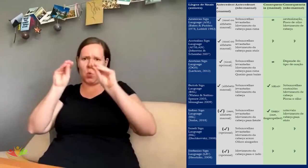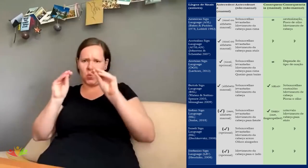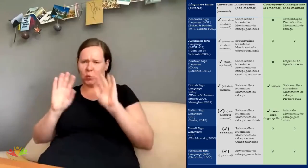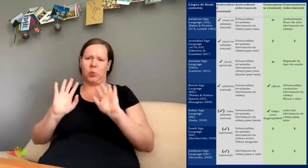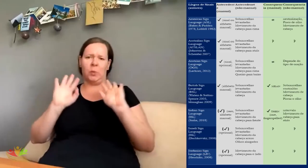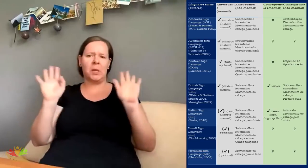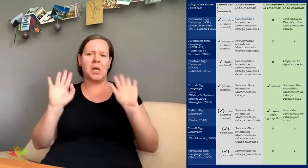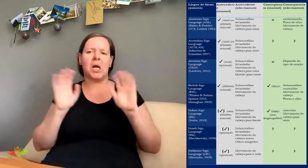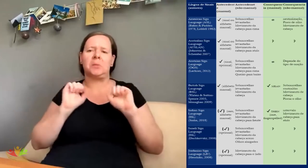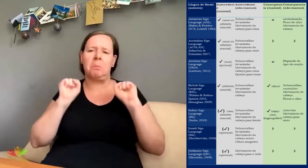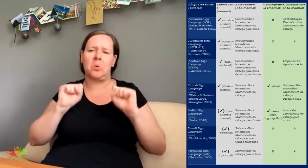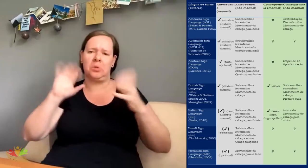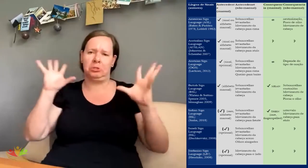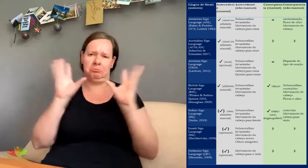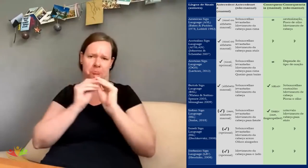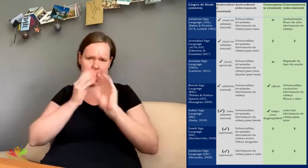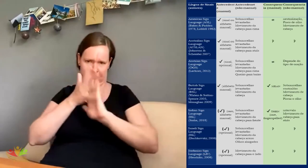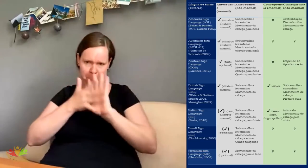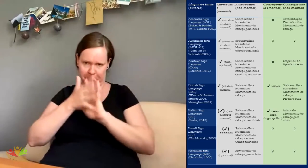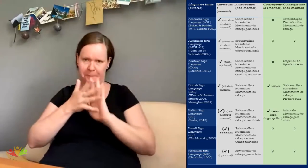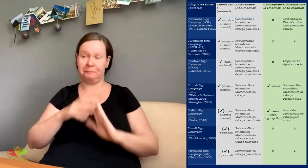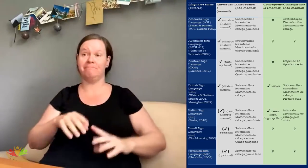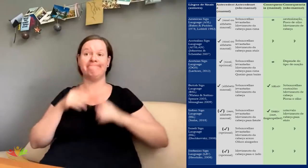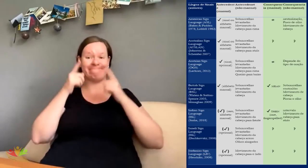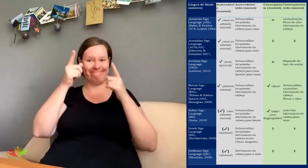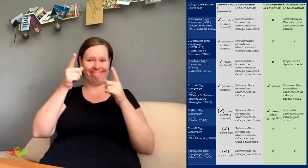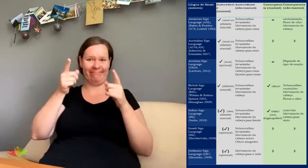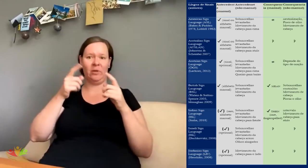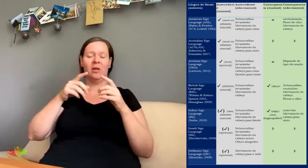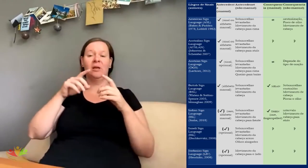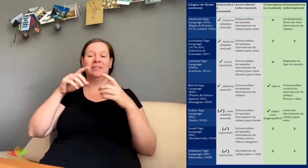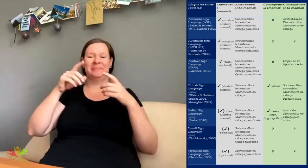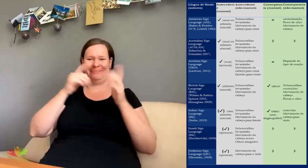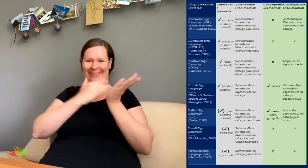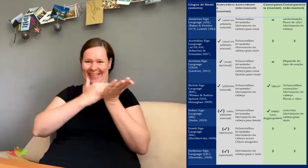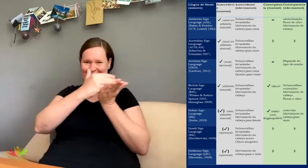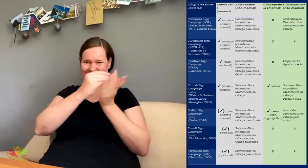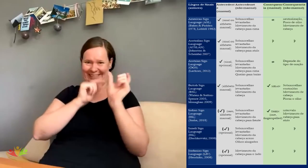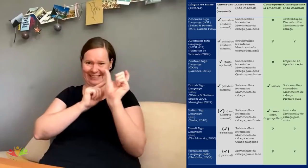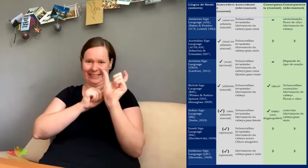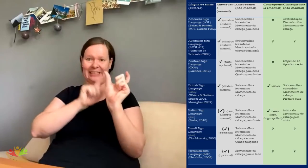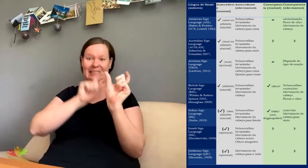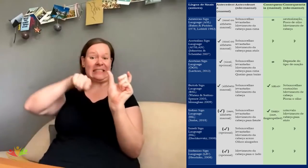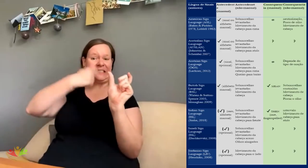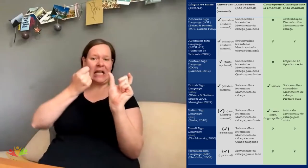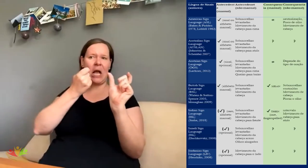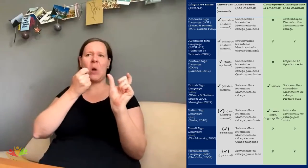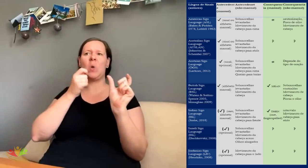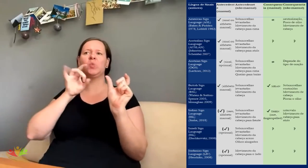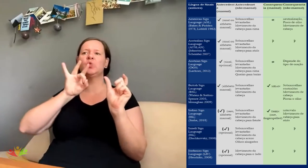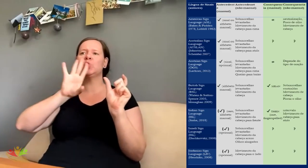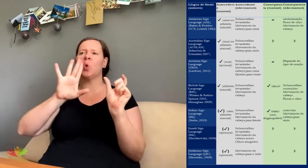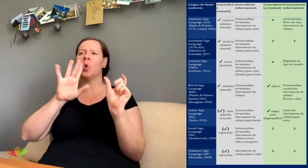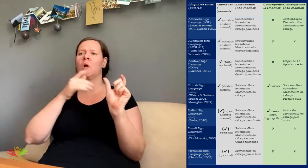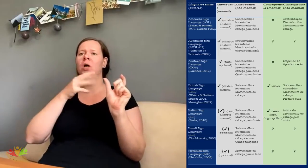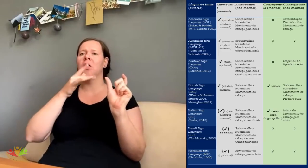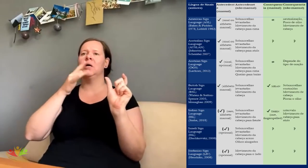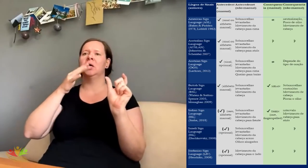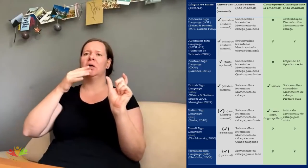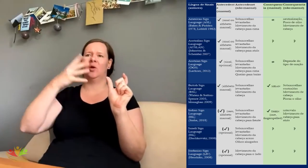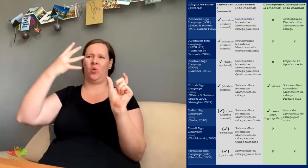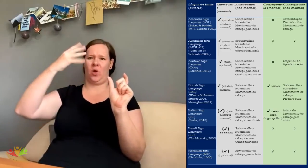Então, são muitos dados que tem na tabela, a gente não precisa se ater aos detalhes, eu vou fazer um resumo. A gente sabe que na